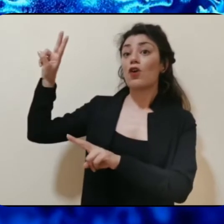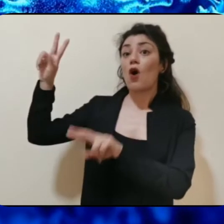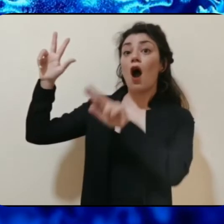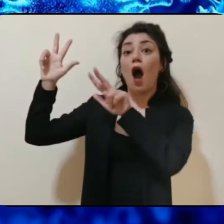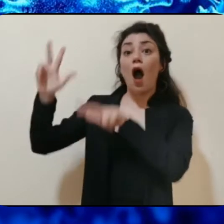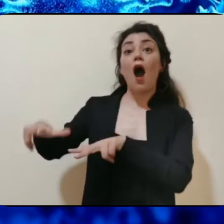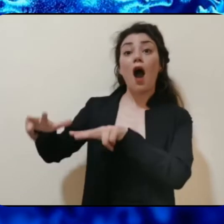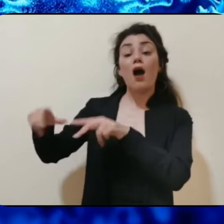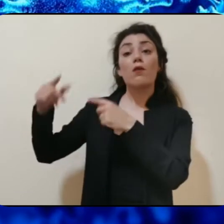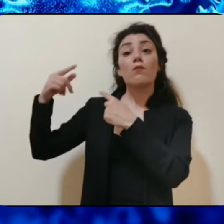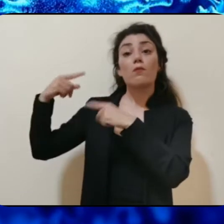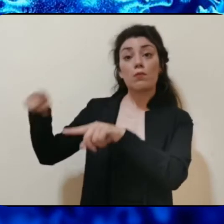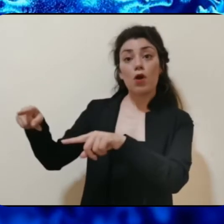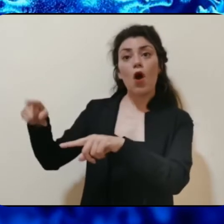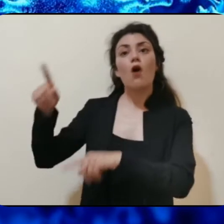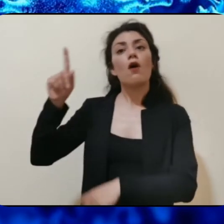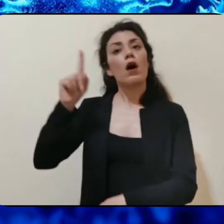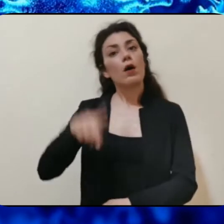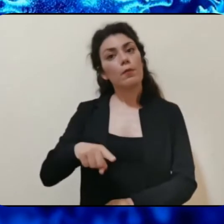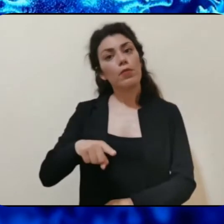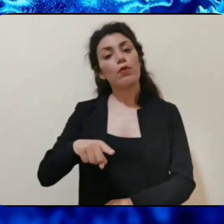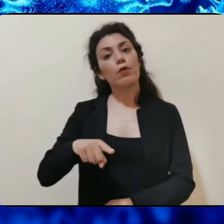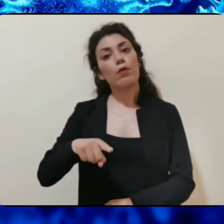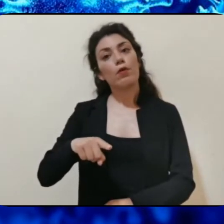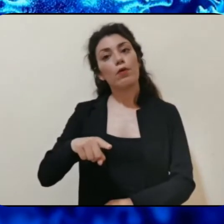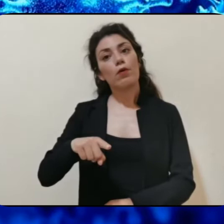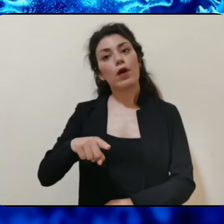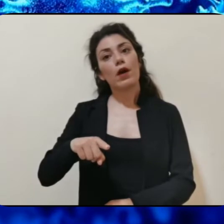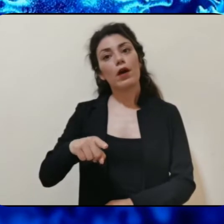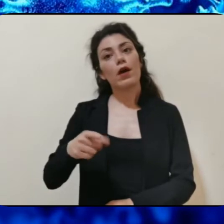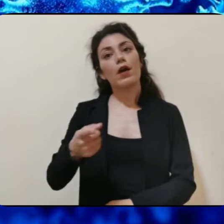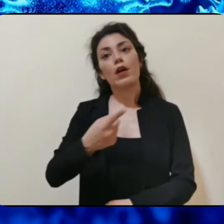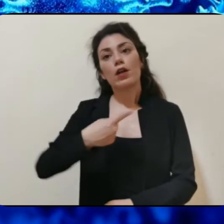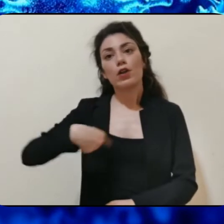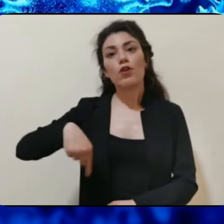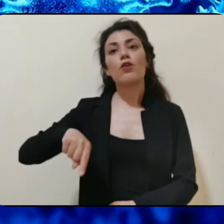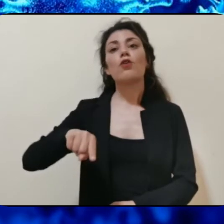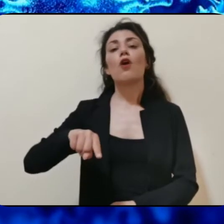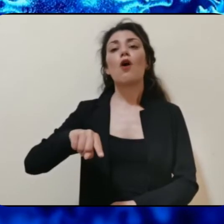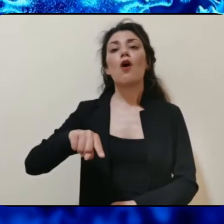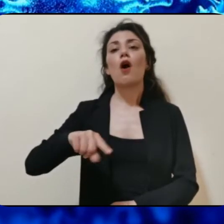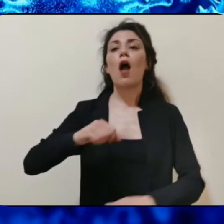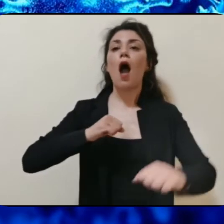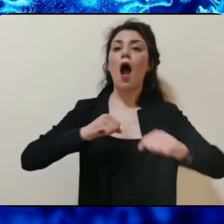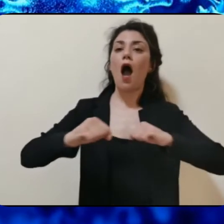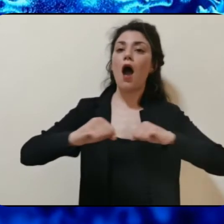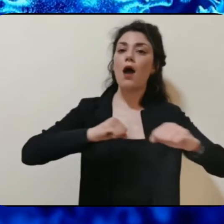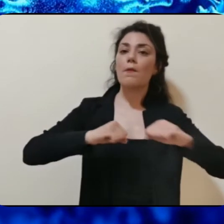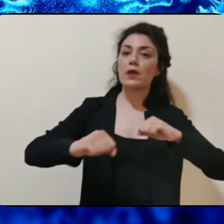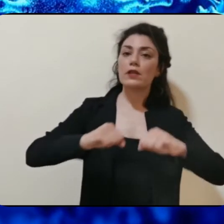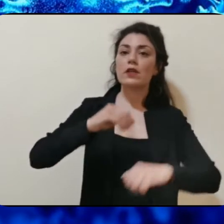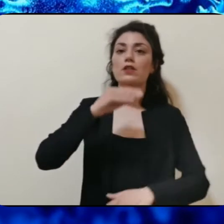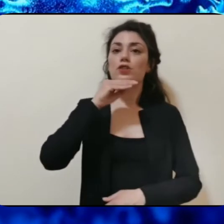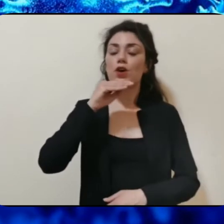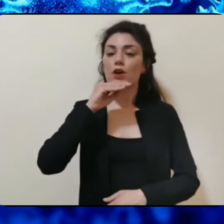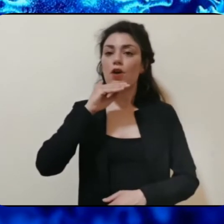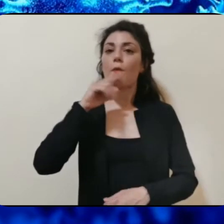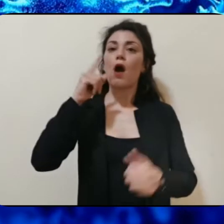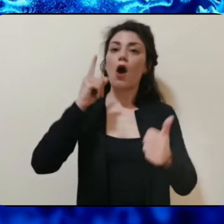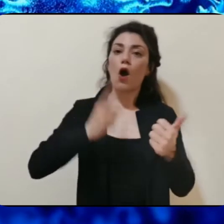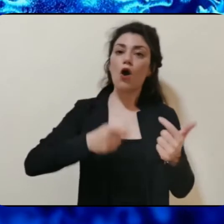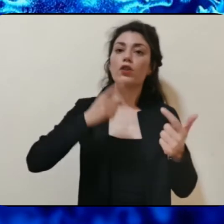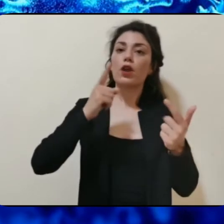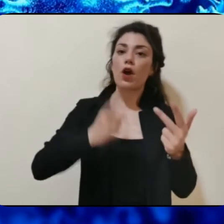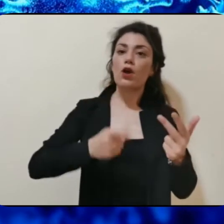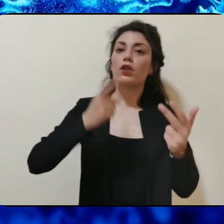nazionale e insieme a tutti i provvedimenti che sono stati varati dall'amministrazione